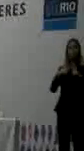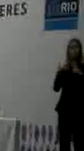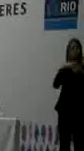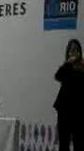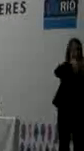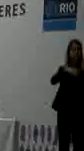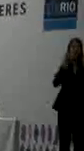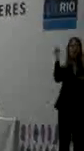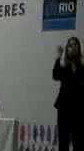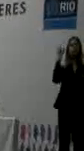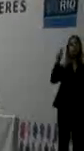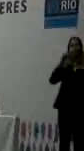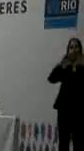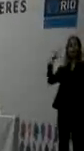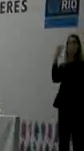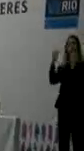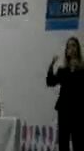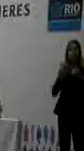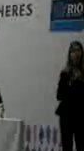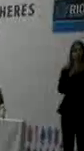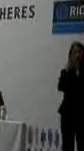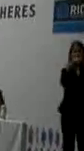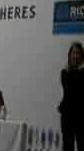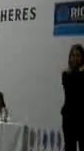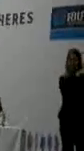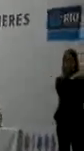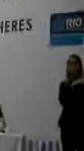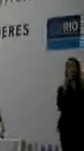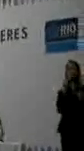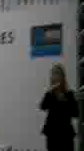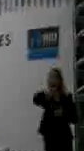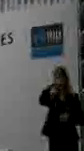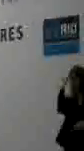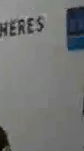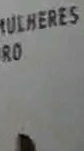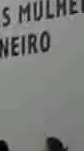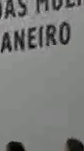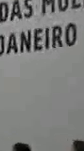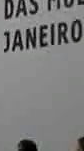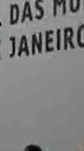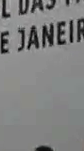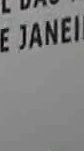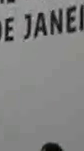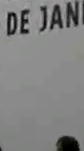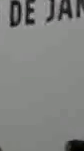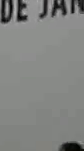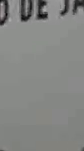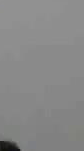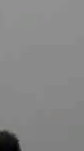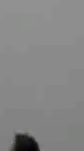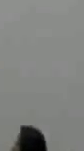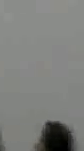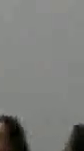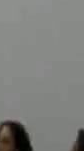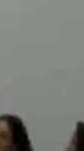seja lido para que as conferências deliberem. Você quer ver uma coisa que talvez até a maioria não saiba? Não tem só o centro de referência das mulheres